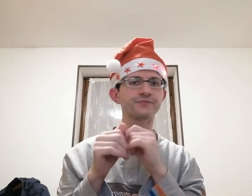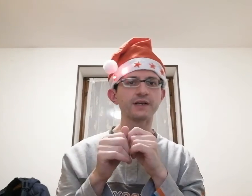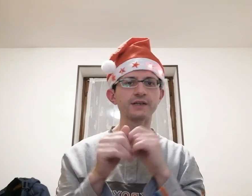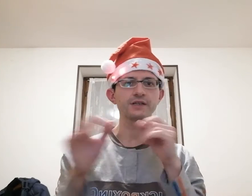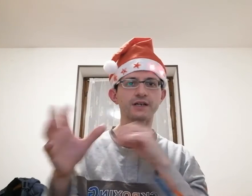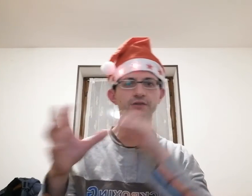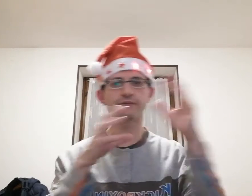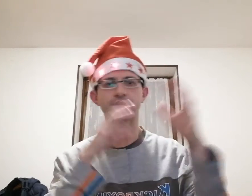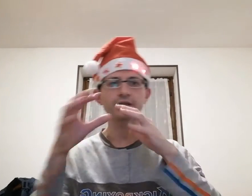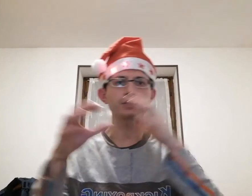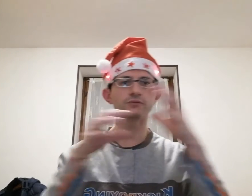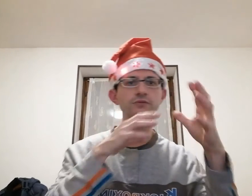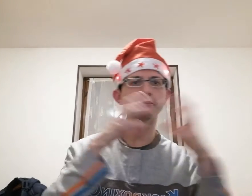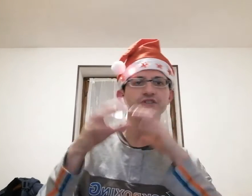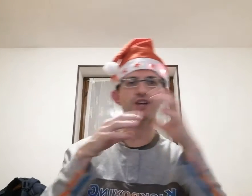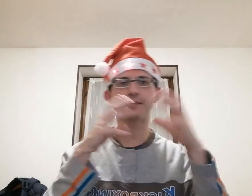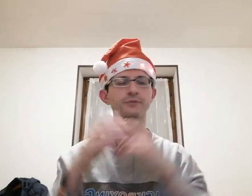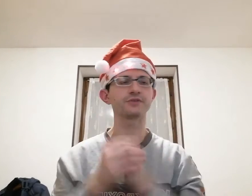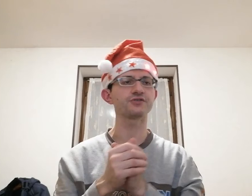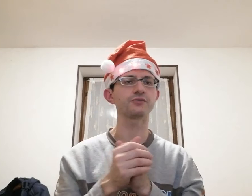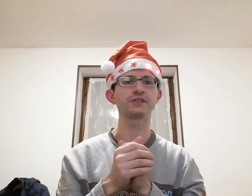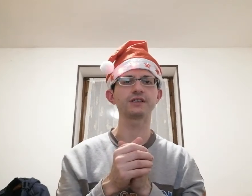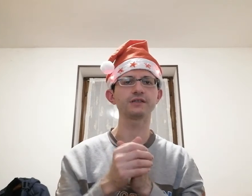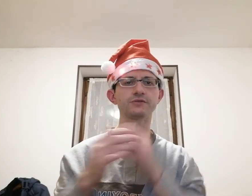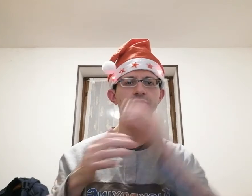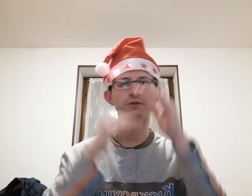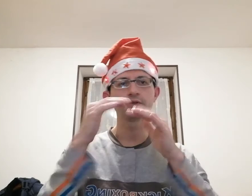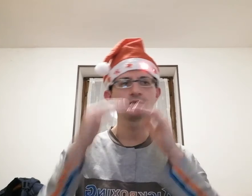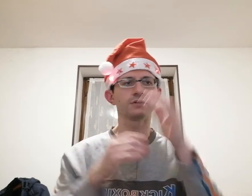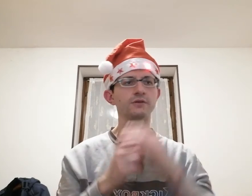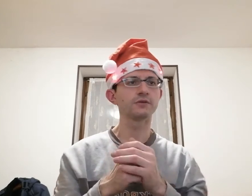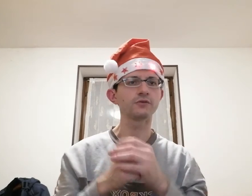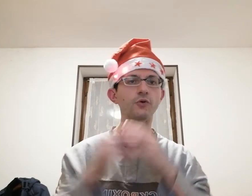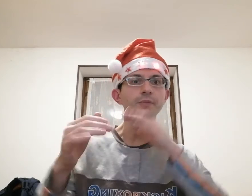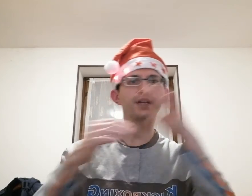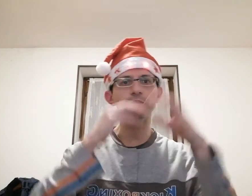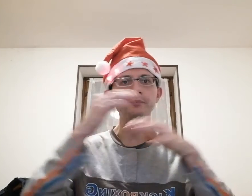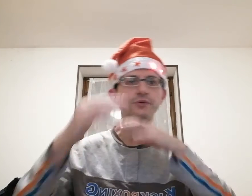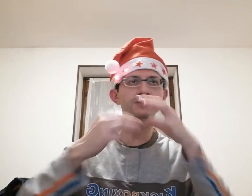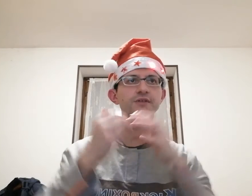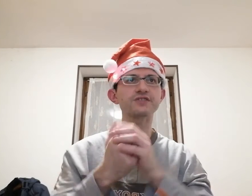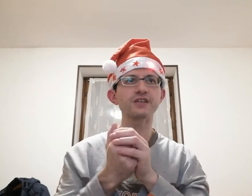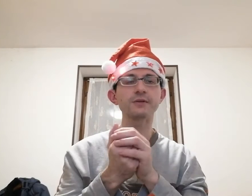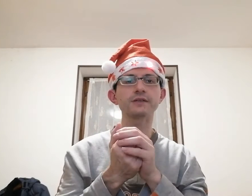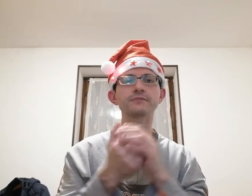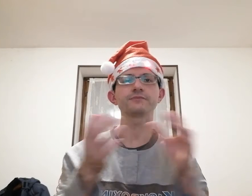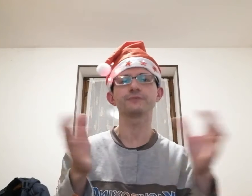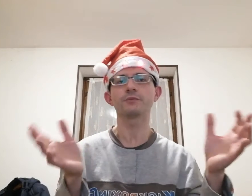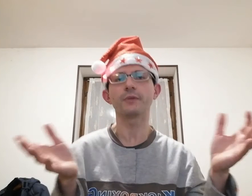copyright, cercando di fare un mashup, come si suol dire. Combinare più canzoni assieme,